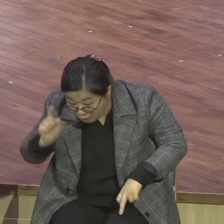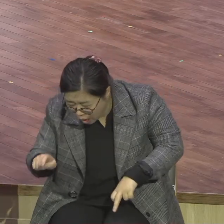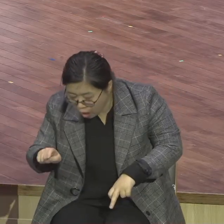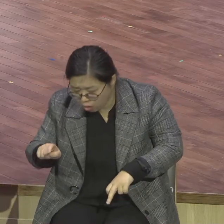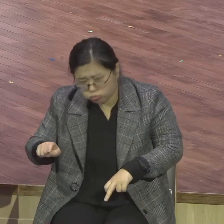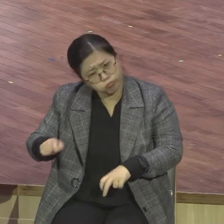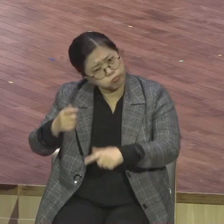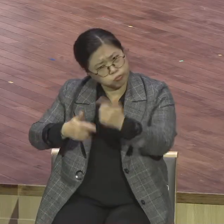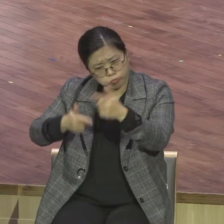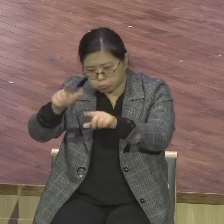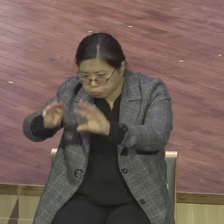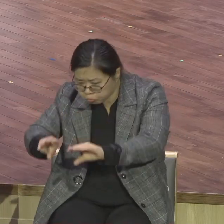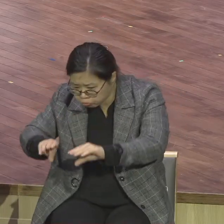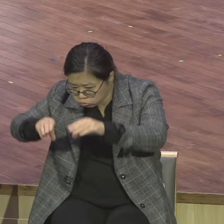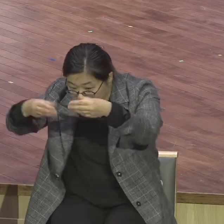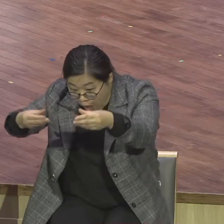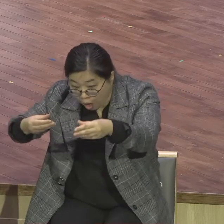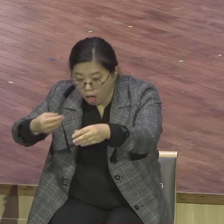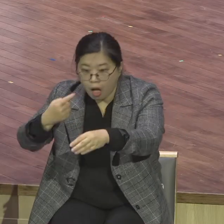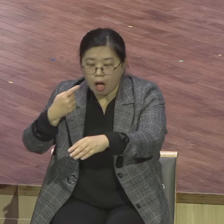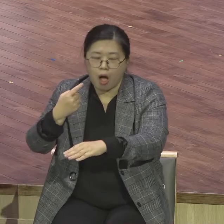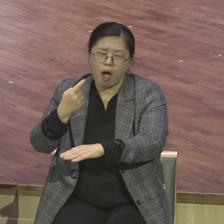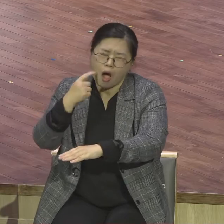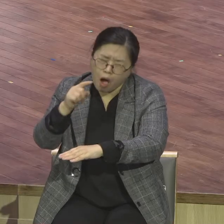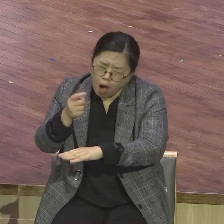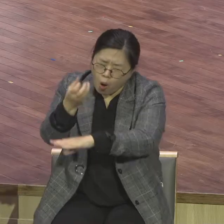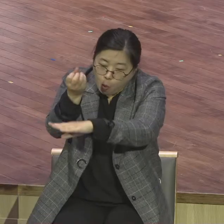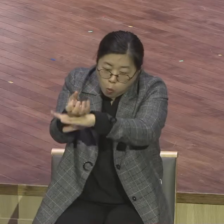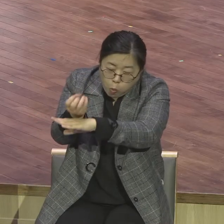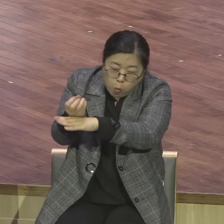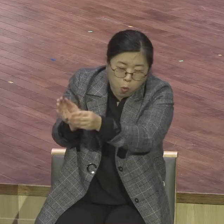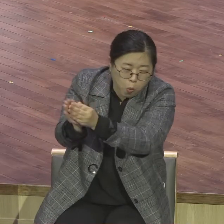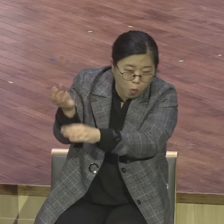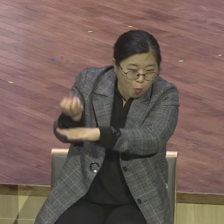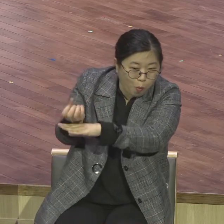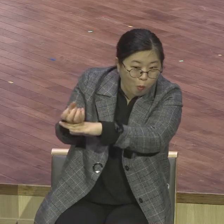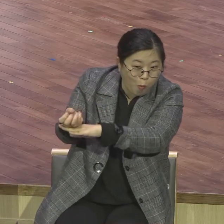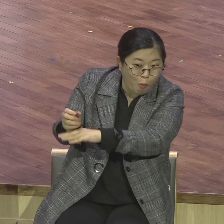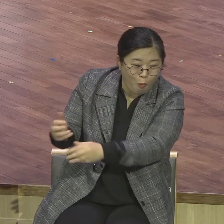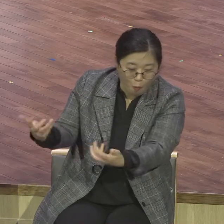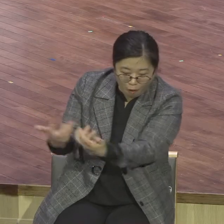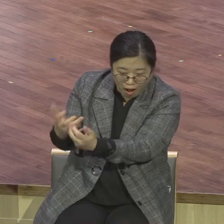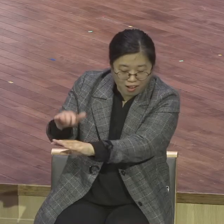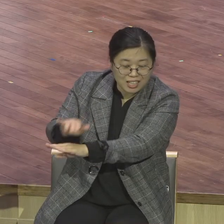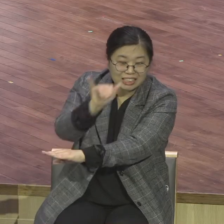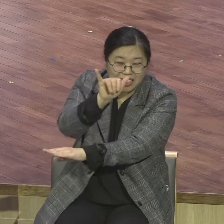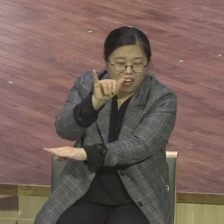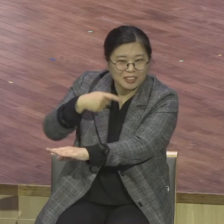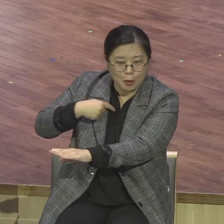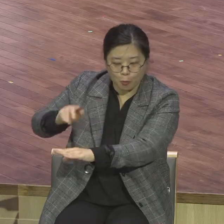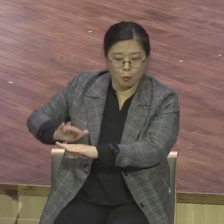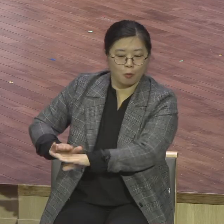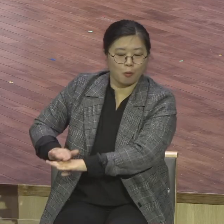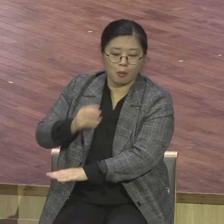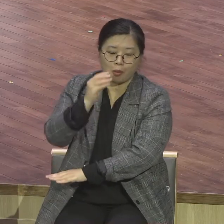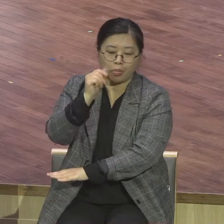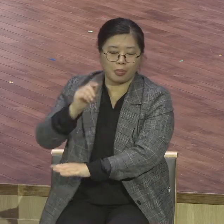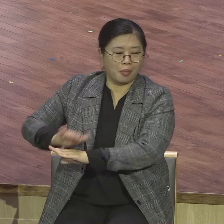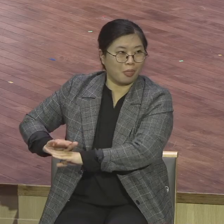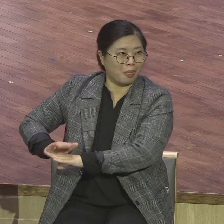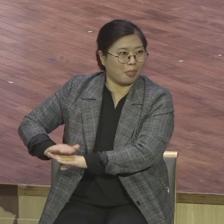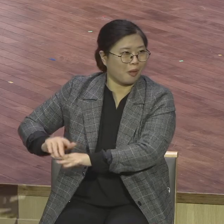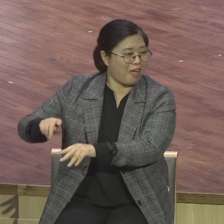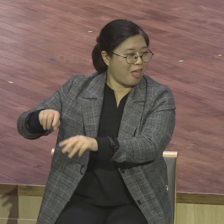아시잖아요. 그걸 왜 그런 예화를 들었습니까? 말씀 잡아라는 얘기예요. 하나님의 말씀을